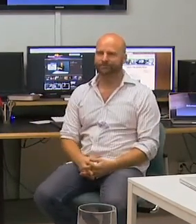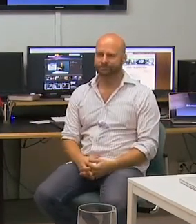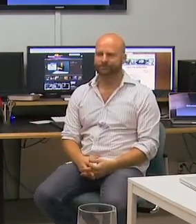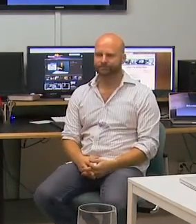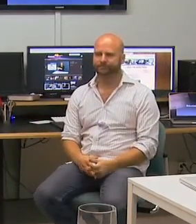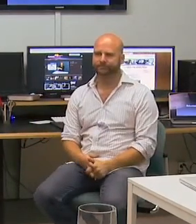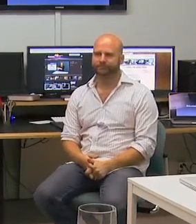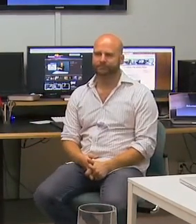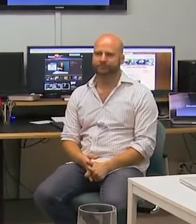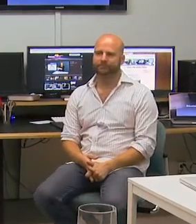ein Riesenaufwand.